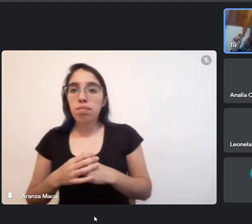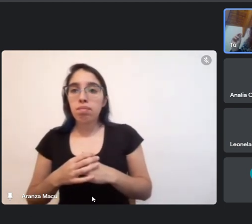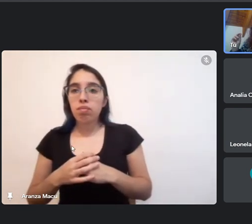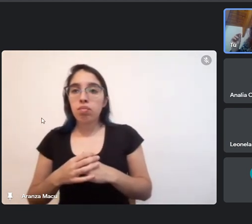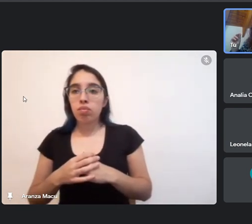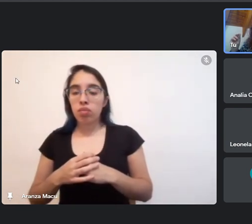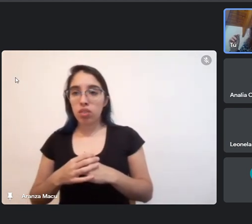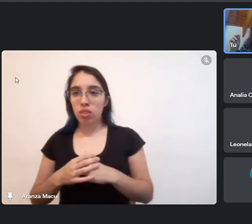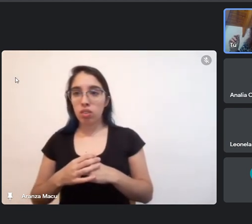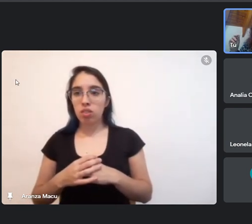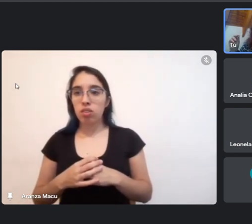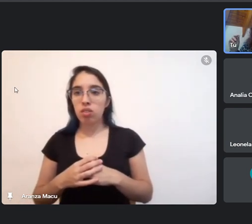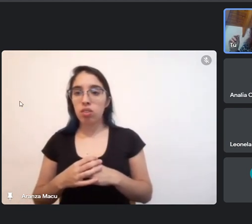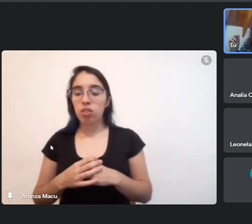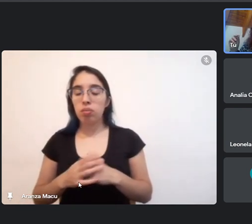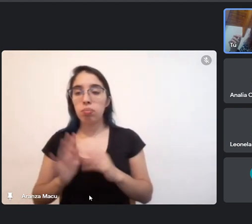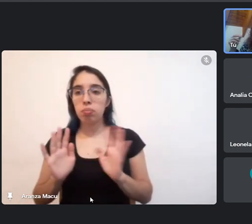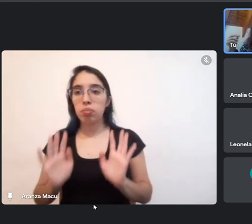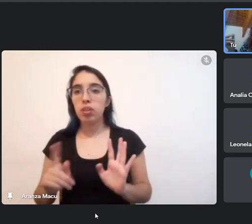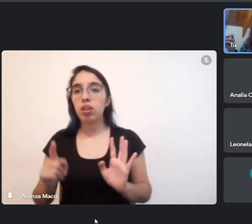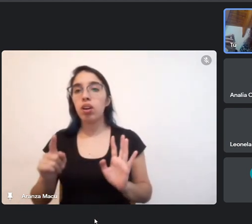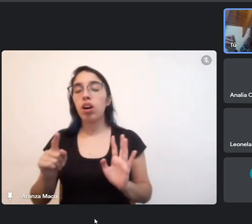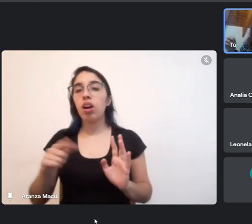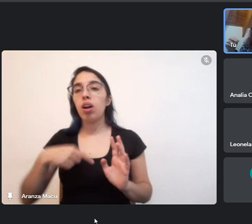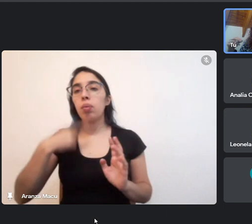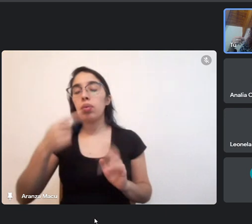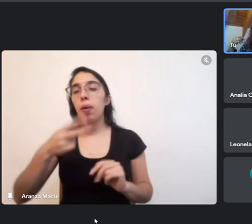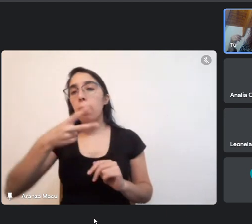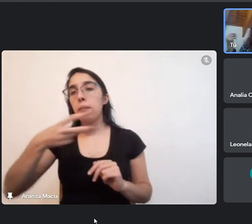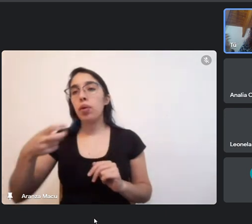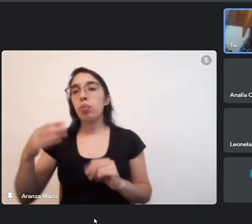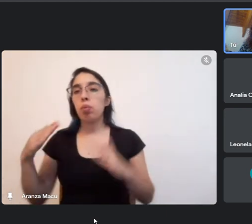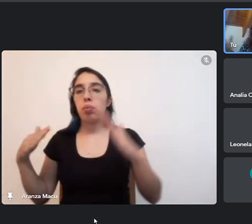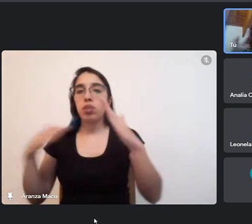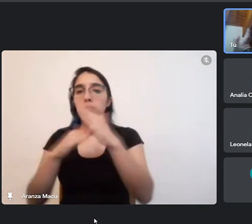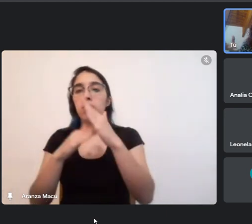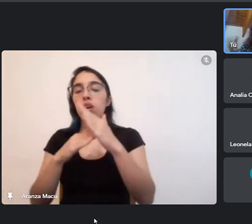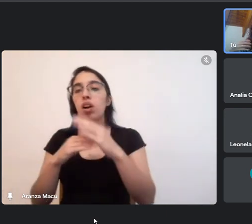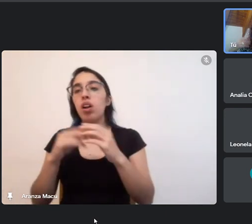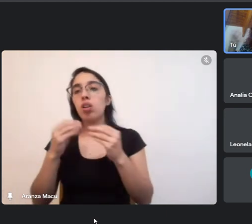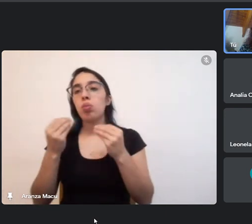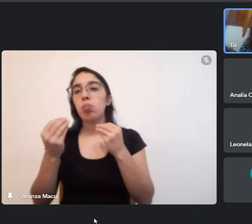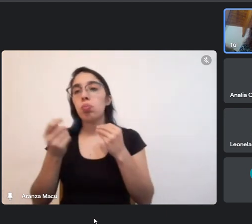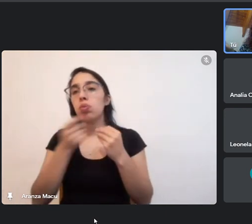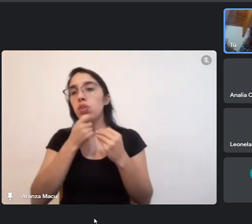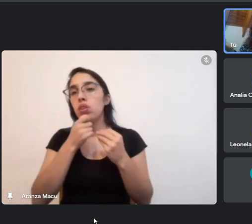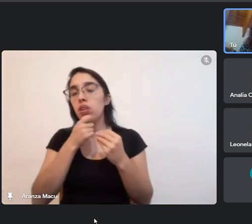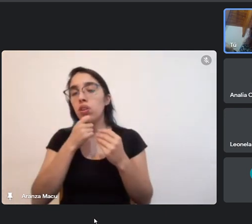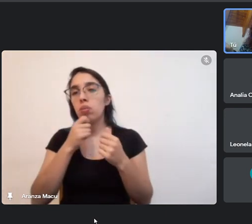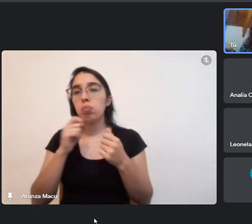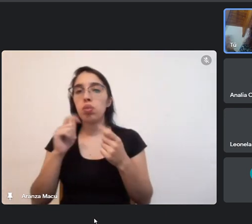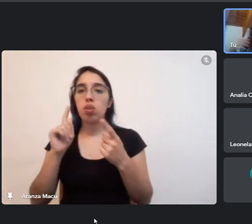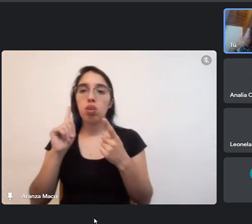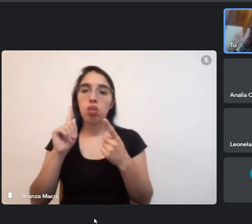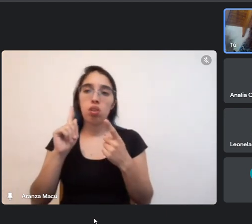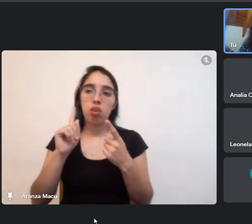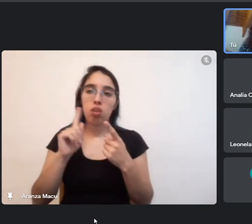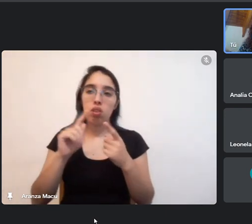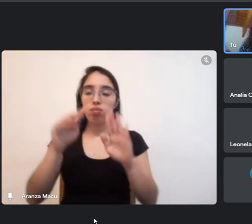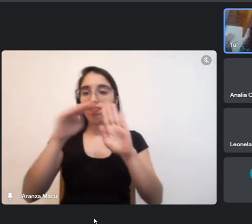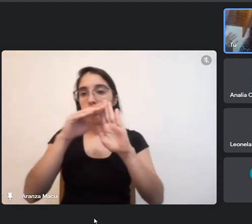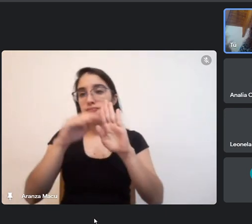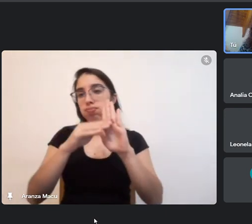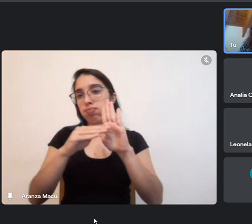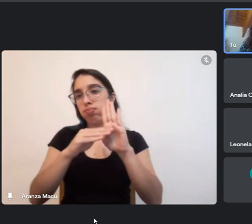Los verbos principales pueden ser, por ejemplo, un verbo en presente, occur, ocurre, manifest,